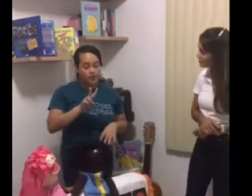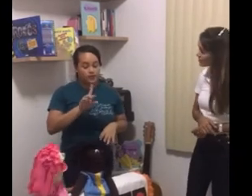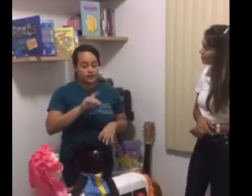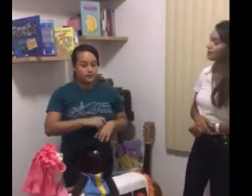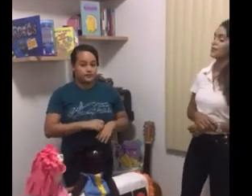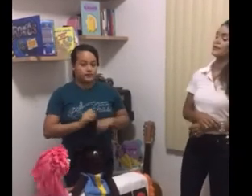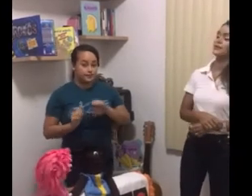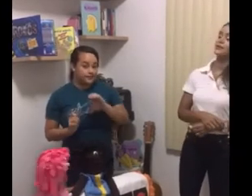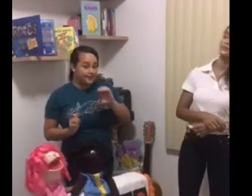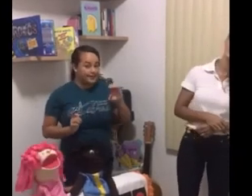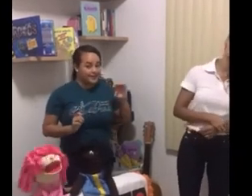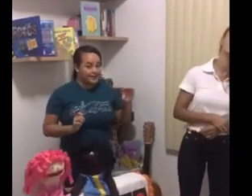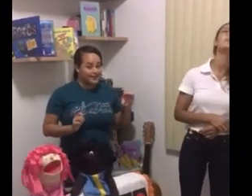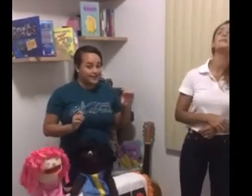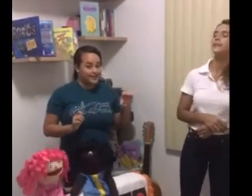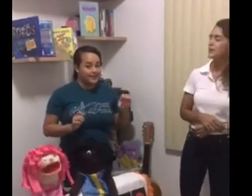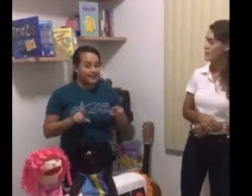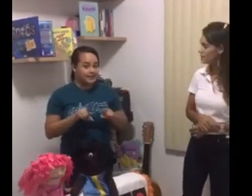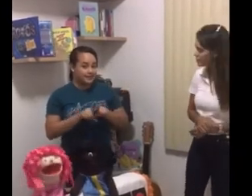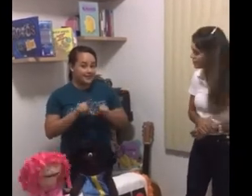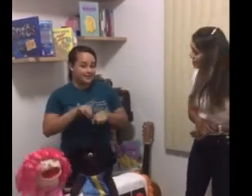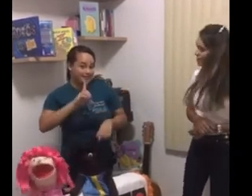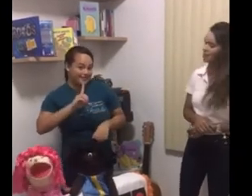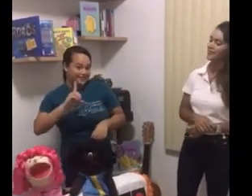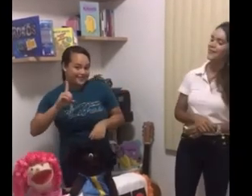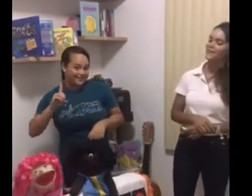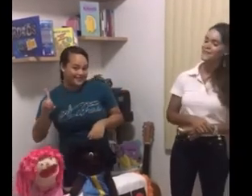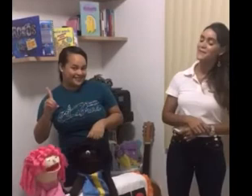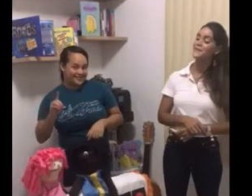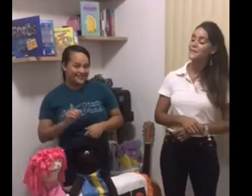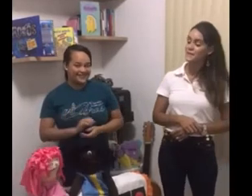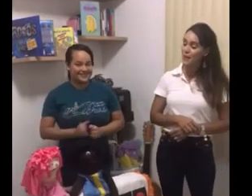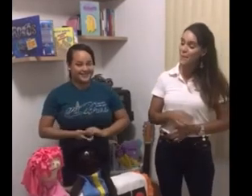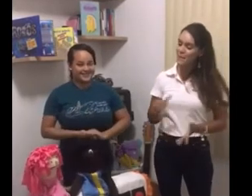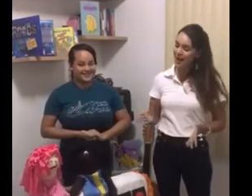a esquerda e para a direita.